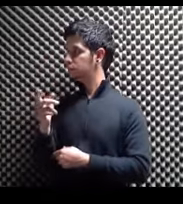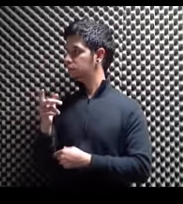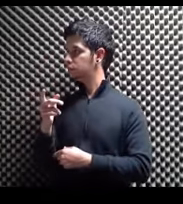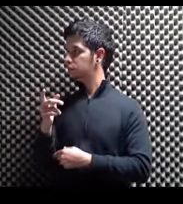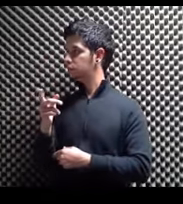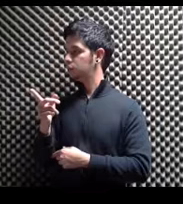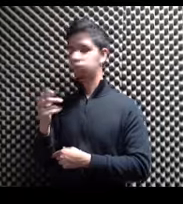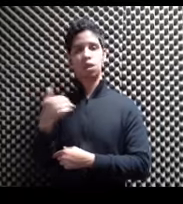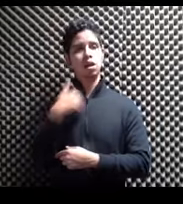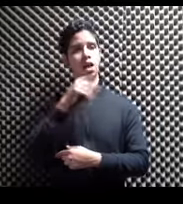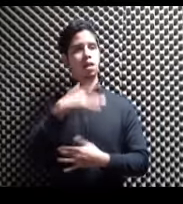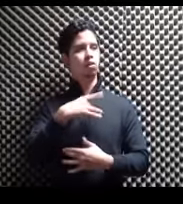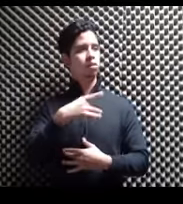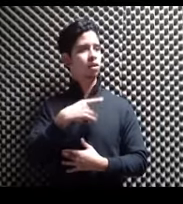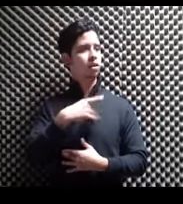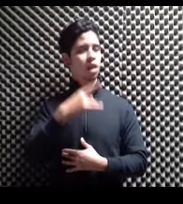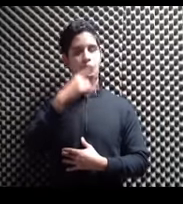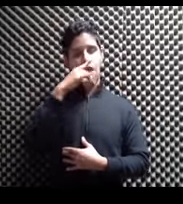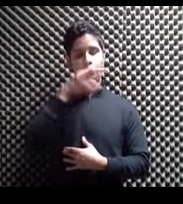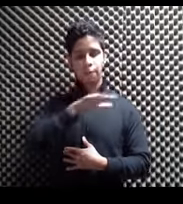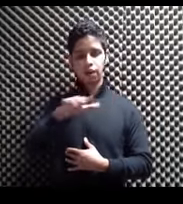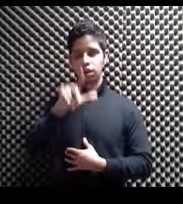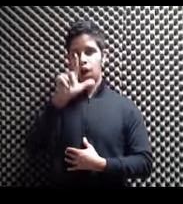pequeña Lulu, pero no era un animalito.